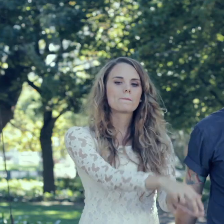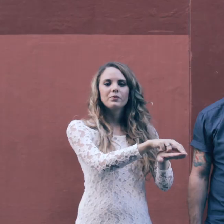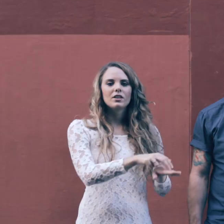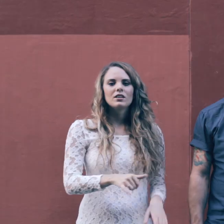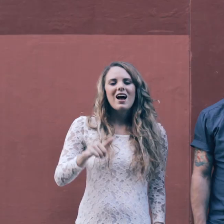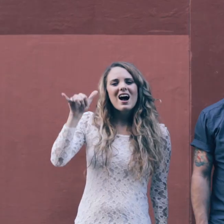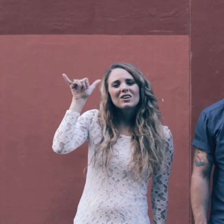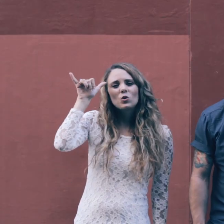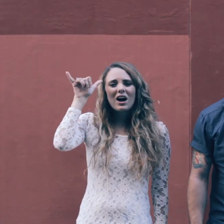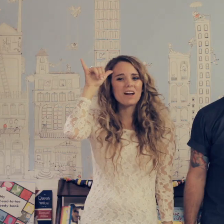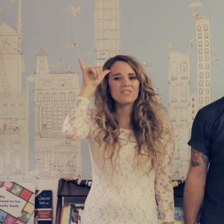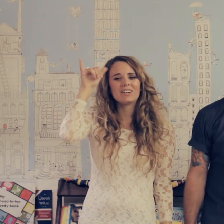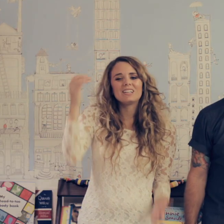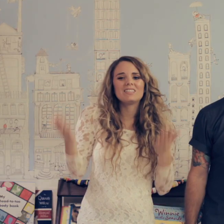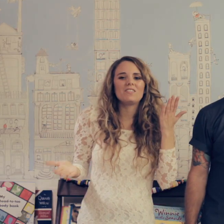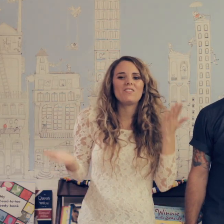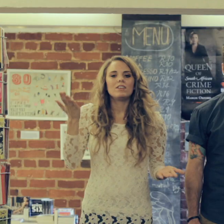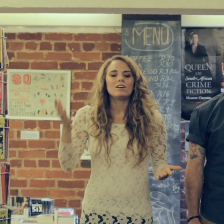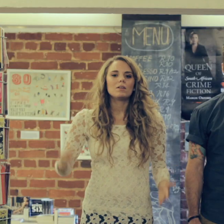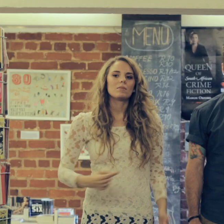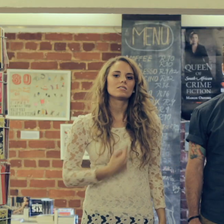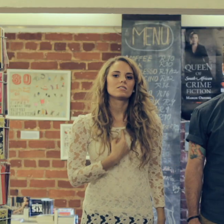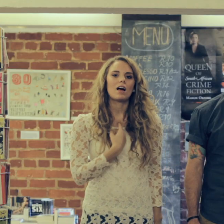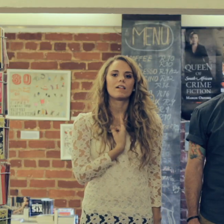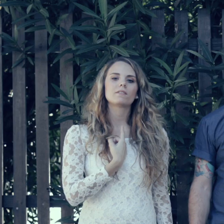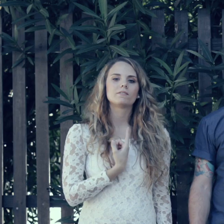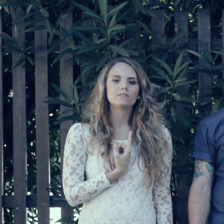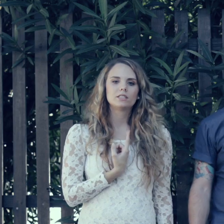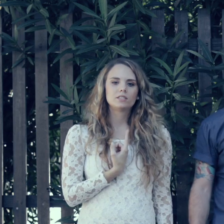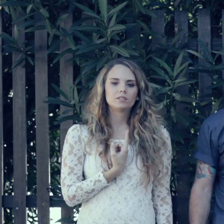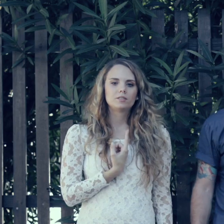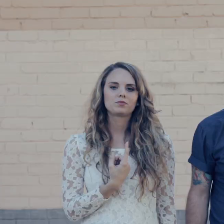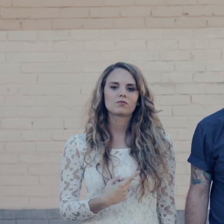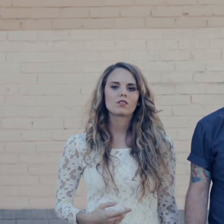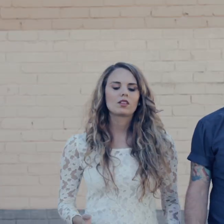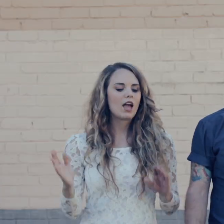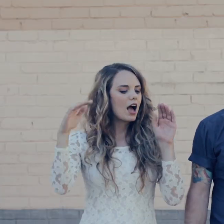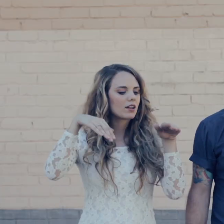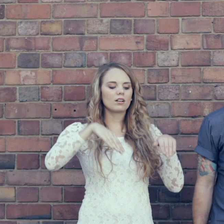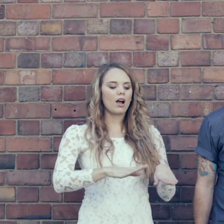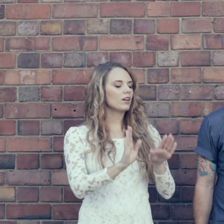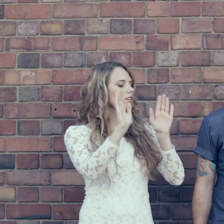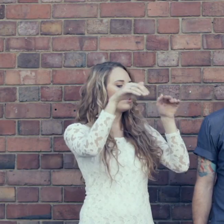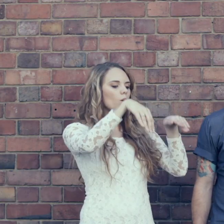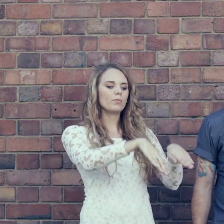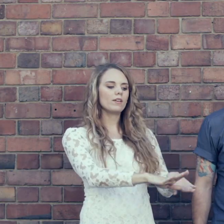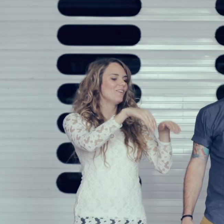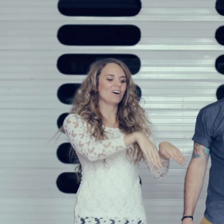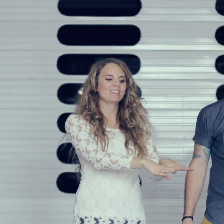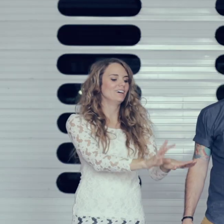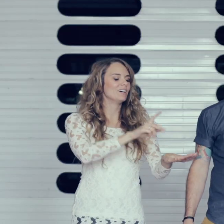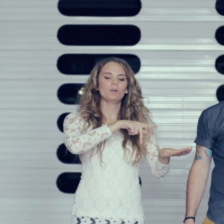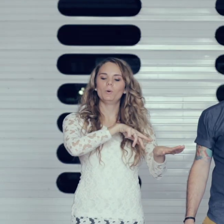nie. Ek twyfel te veel in myself. Ek kan nie op